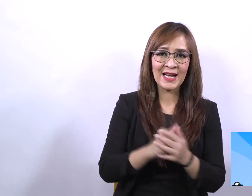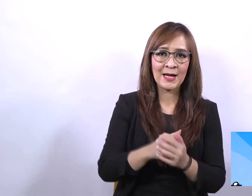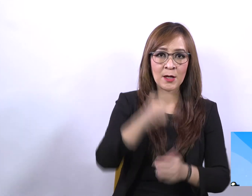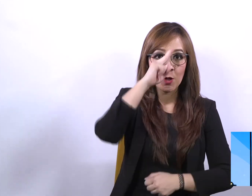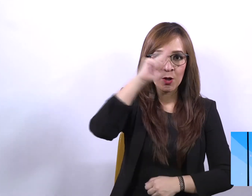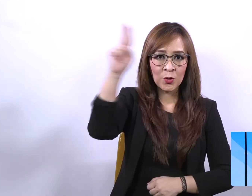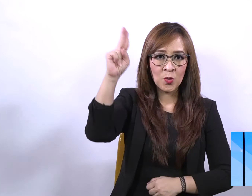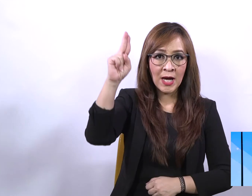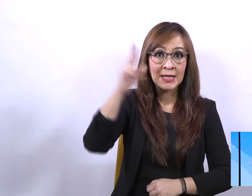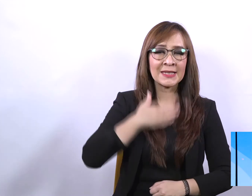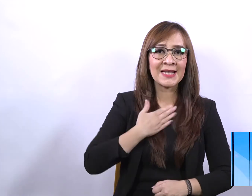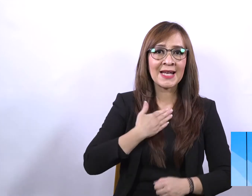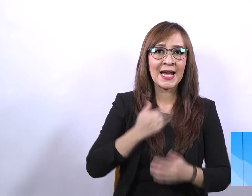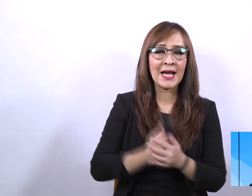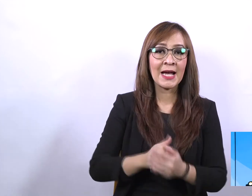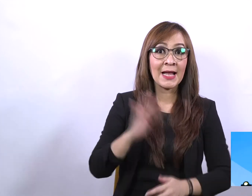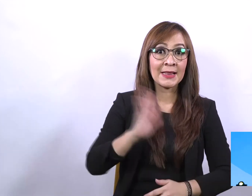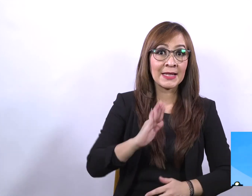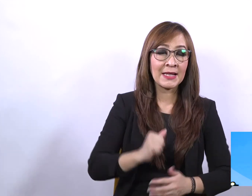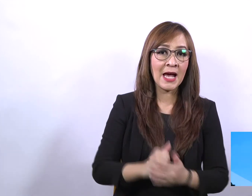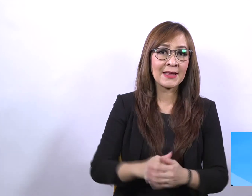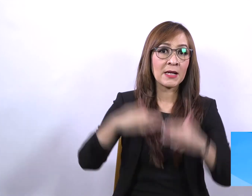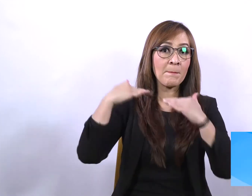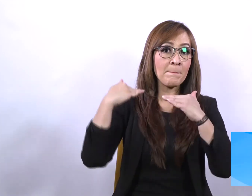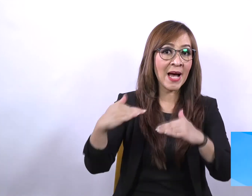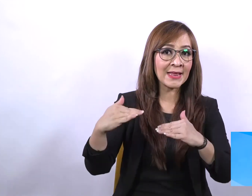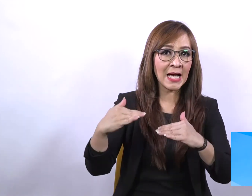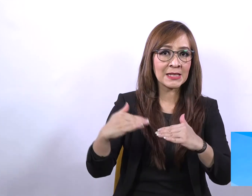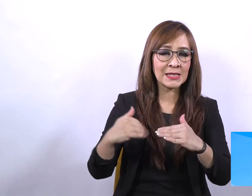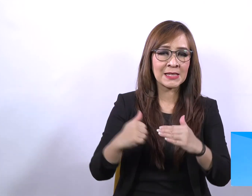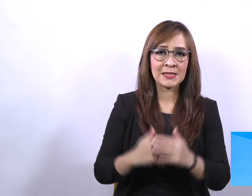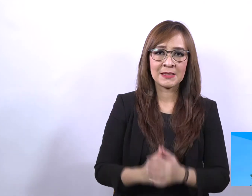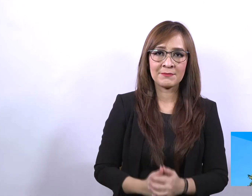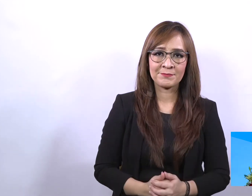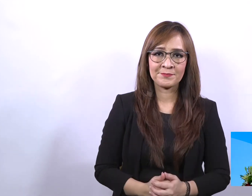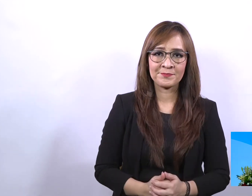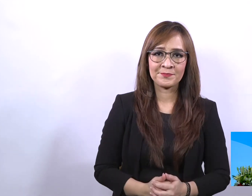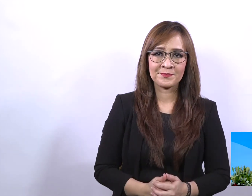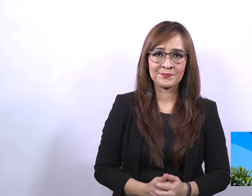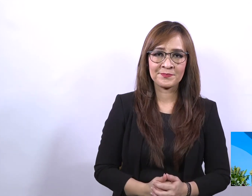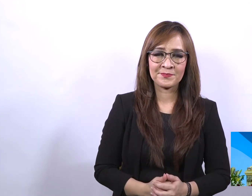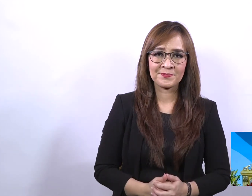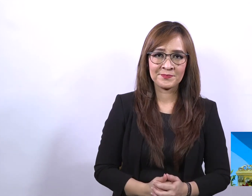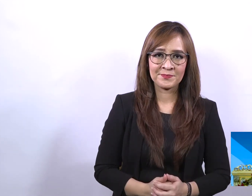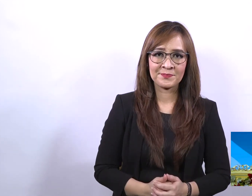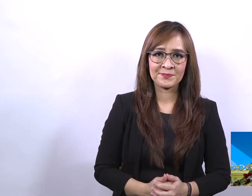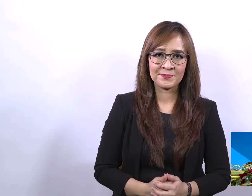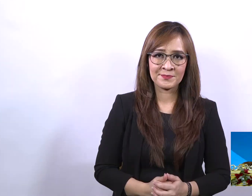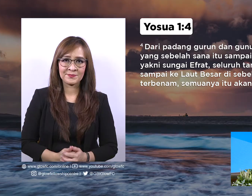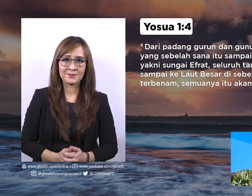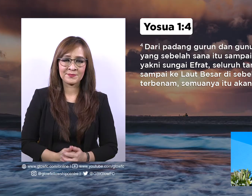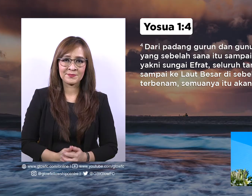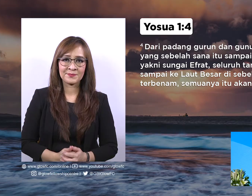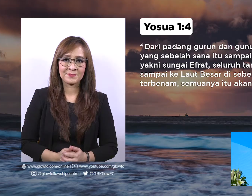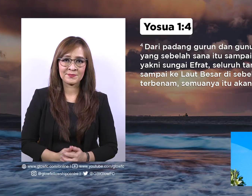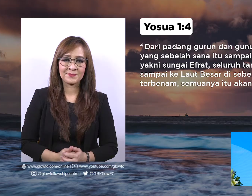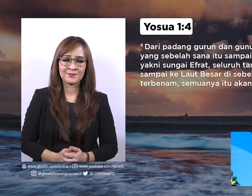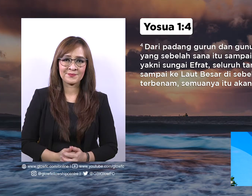Tuhan saya tidak terbatas makanya kita bilang sesuai dengan imanmu jadi padamu Kita lihat selanjutnya klik